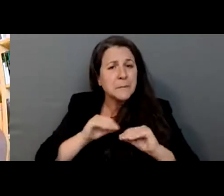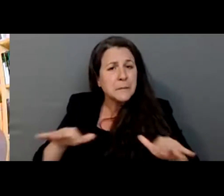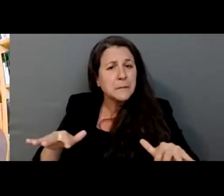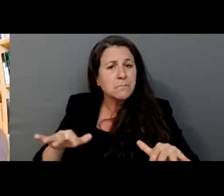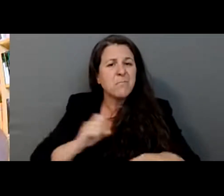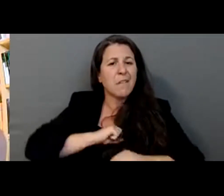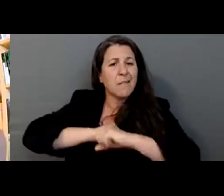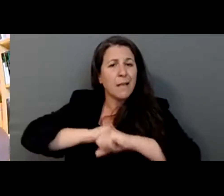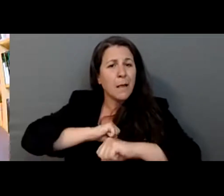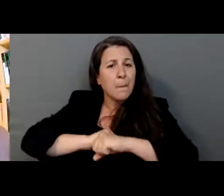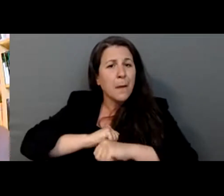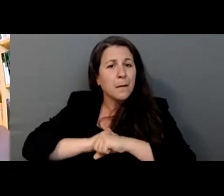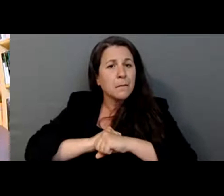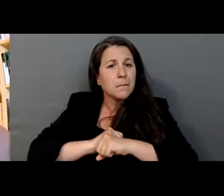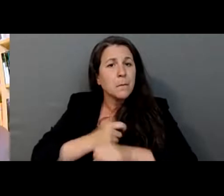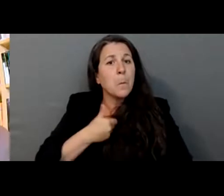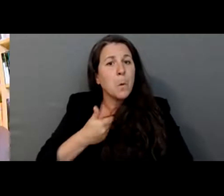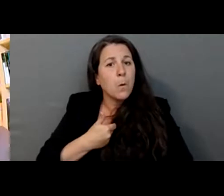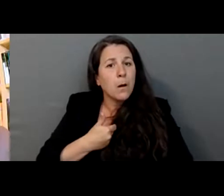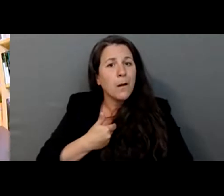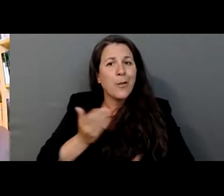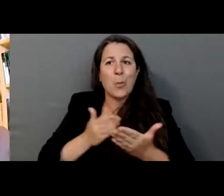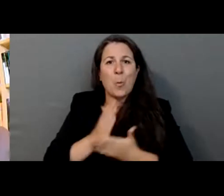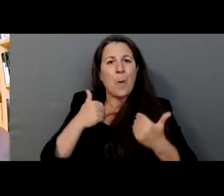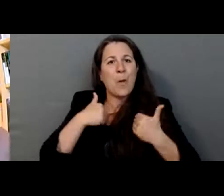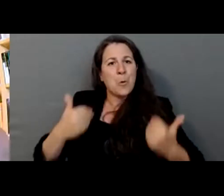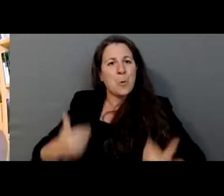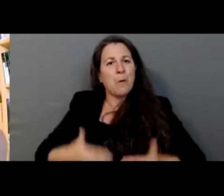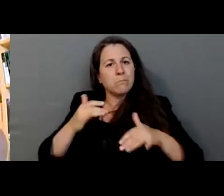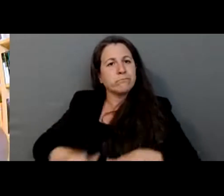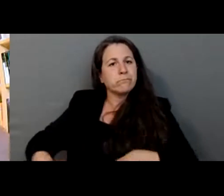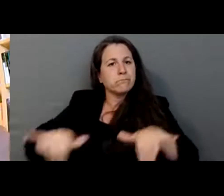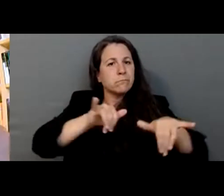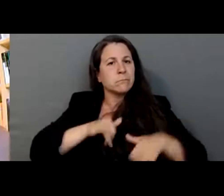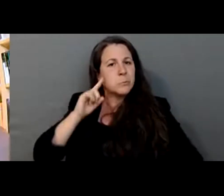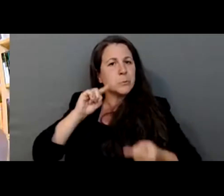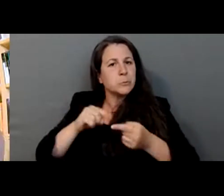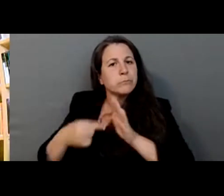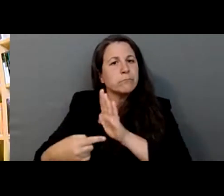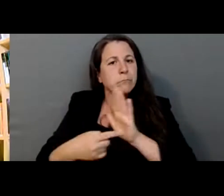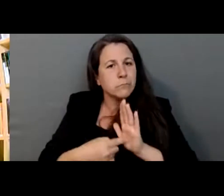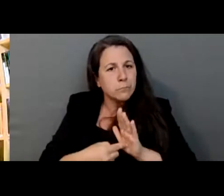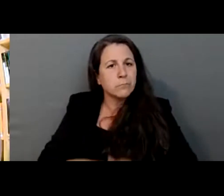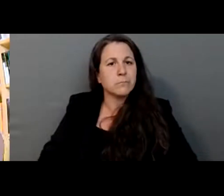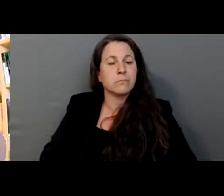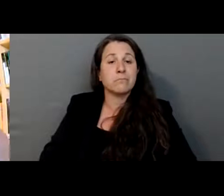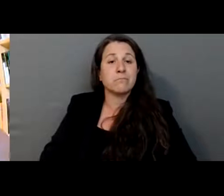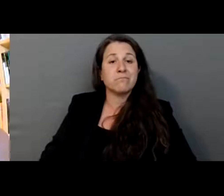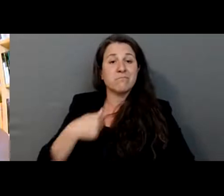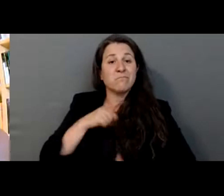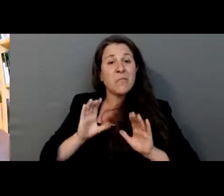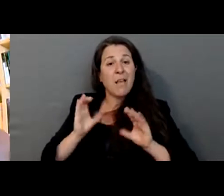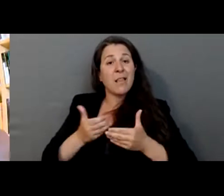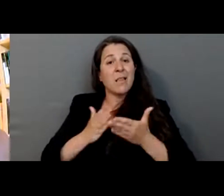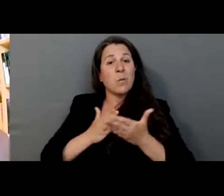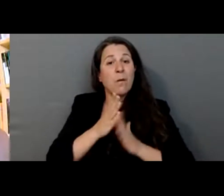large public des enjeux de droits humains. Sachez qu'en tout temps, il est possible de devenir membre de la Ligue des droits et libertés